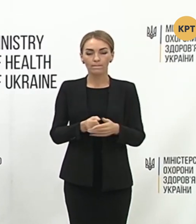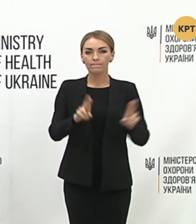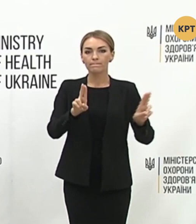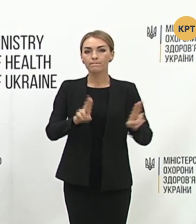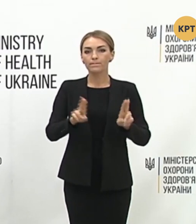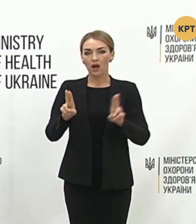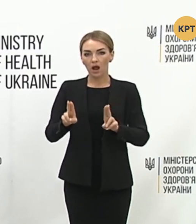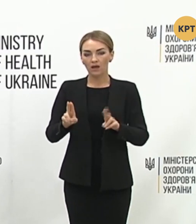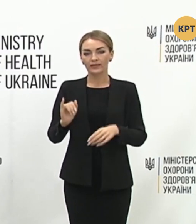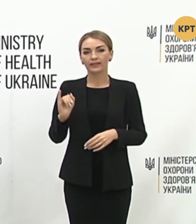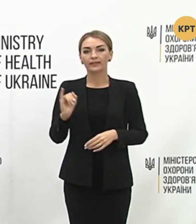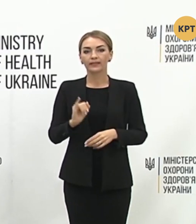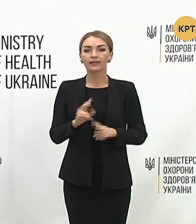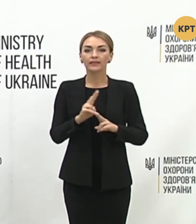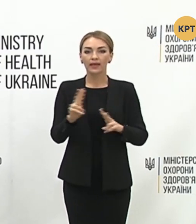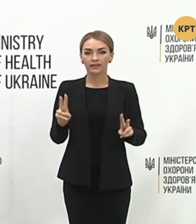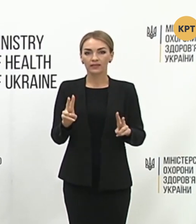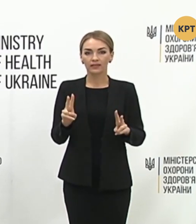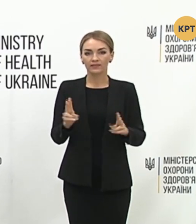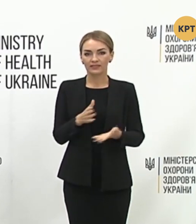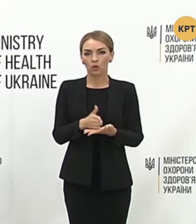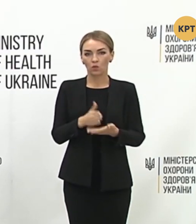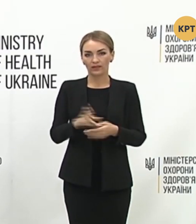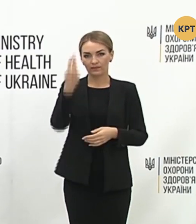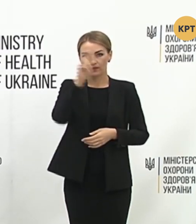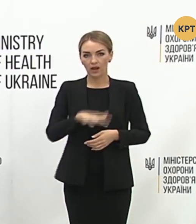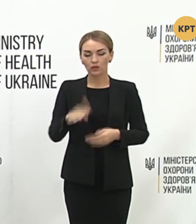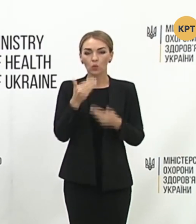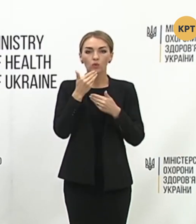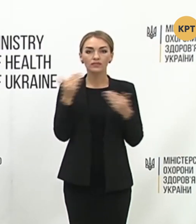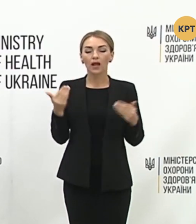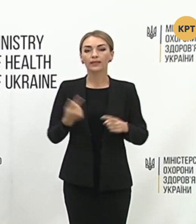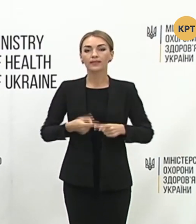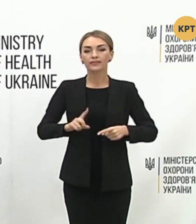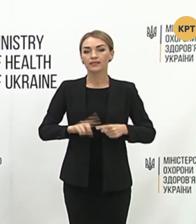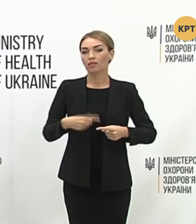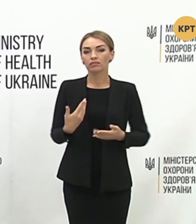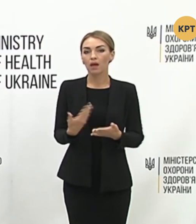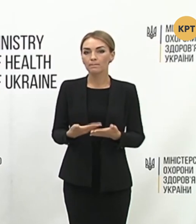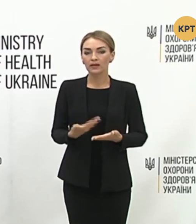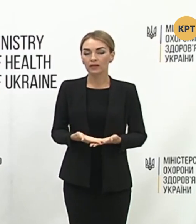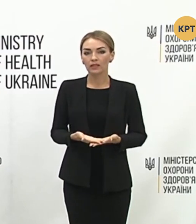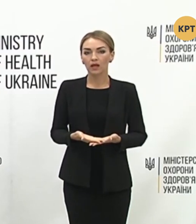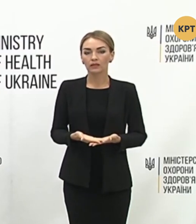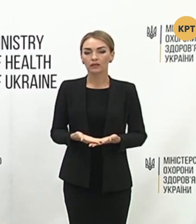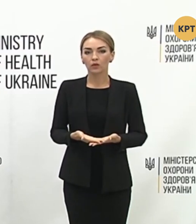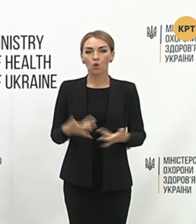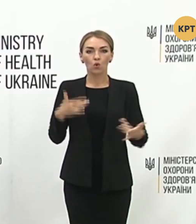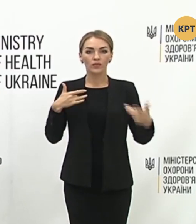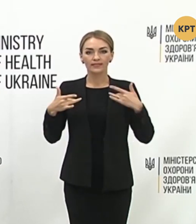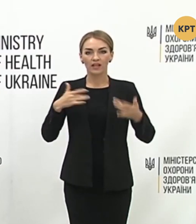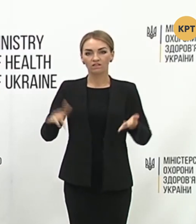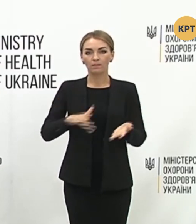правил, які встановлені в країні, останнє це, ну, наприклад, концерт